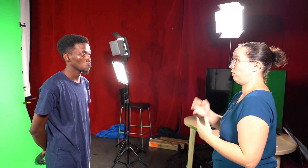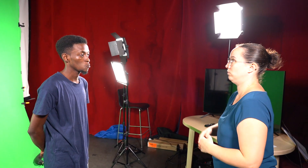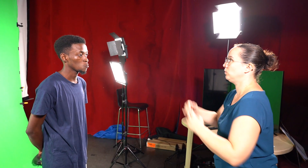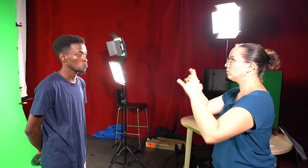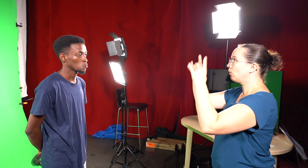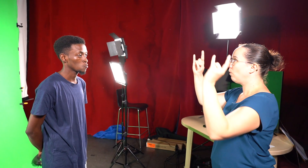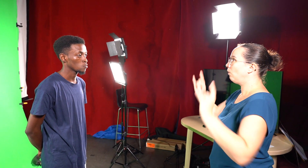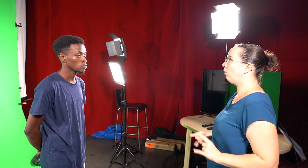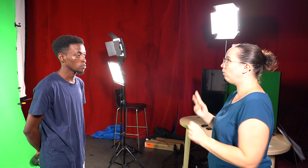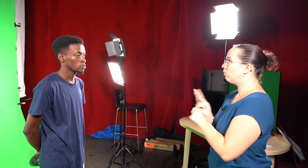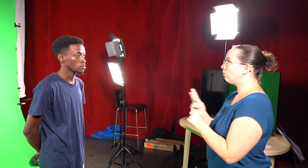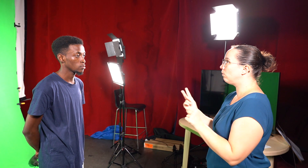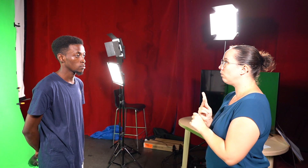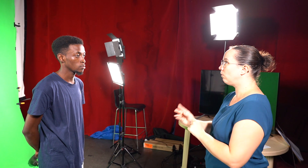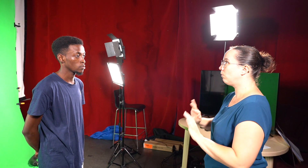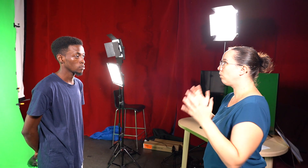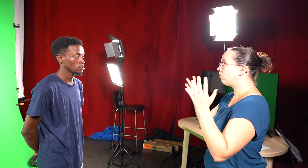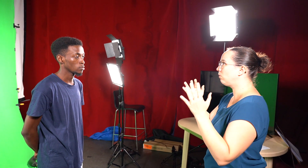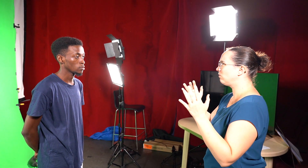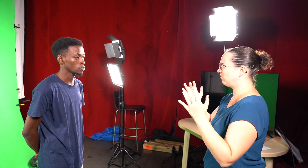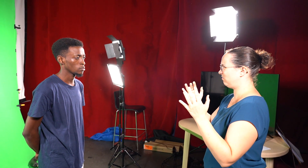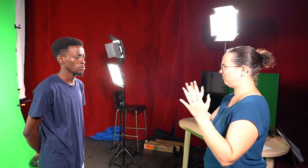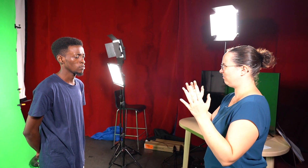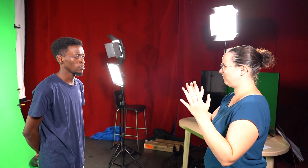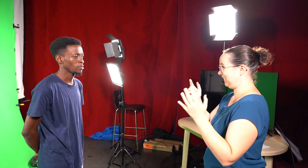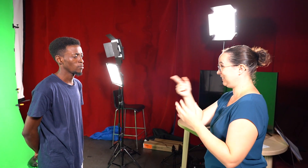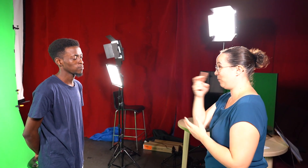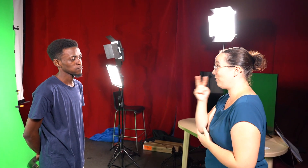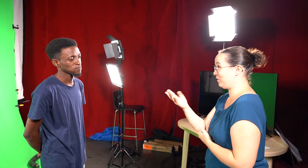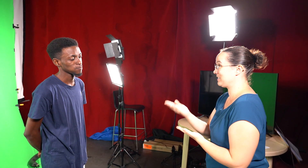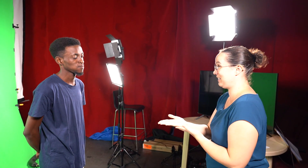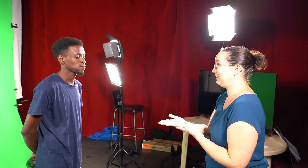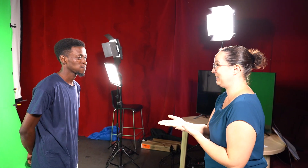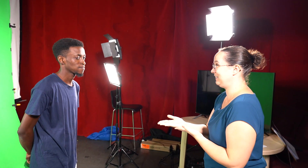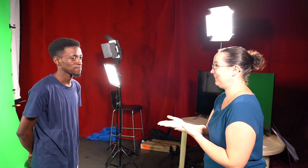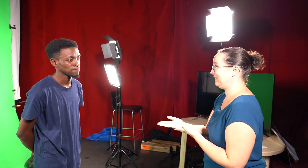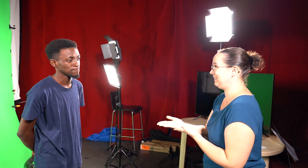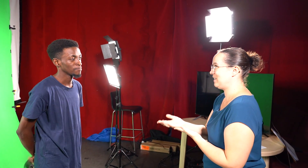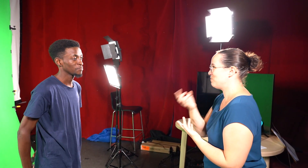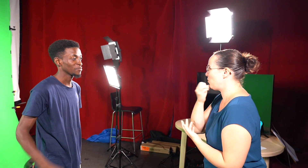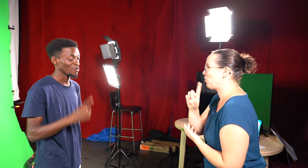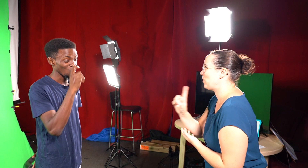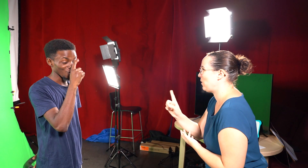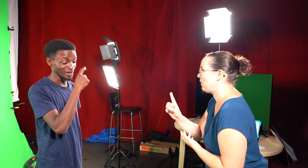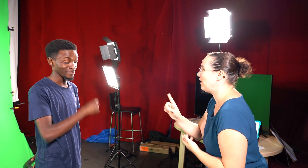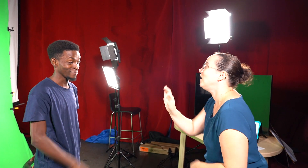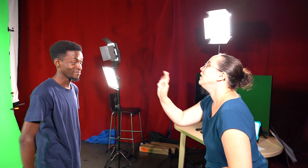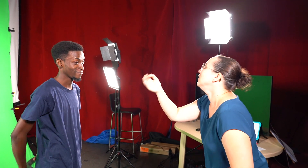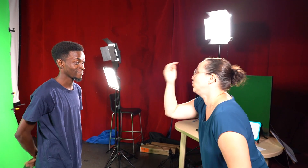rapport au contenu en fait, du documentaire parce que les textes sont quand même assez oniriques, on y